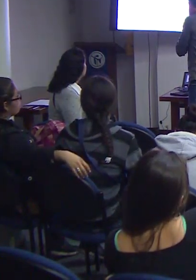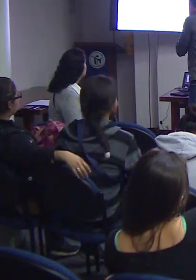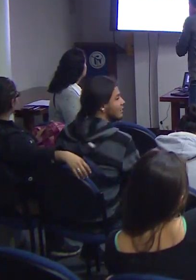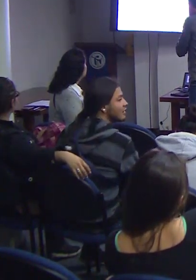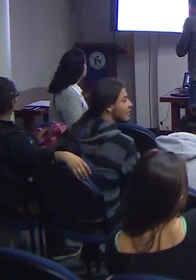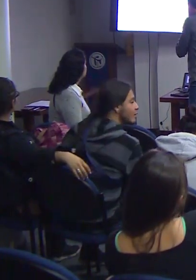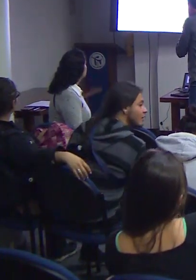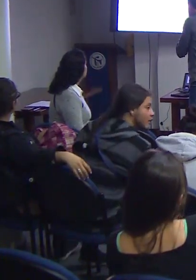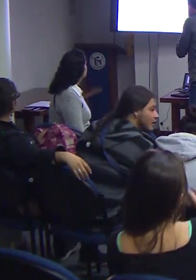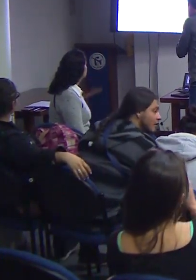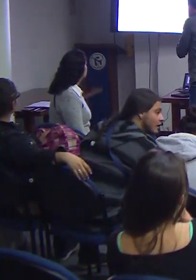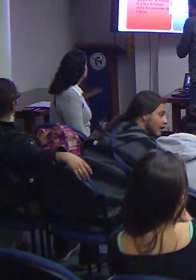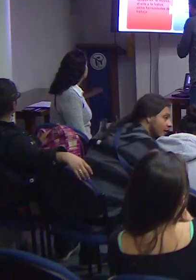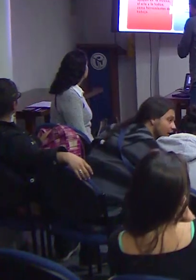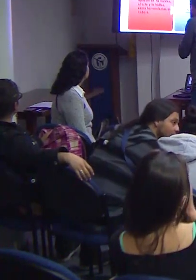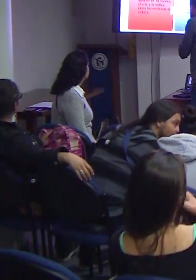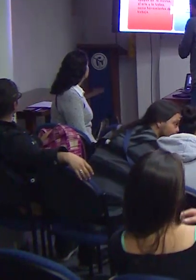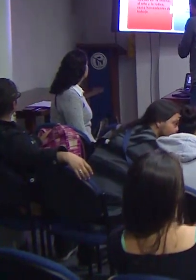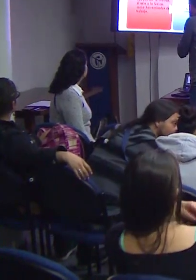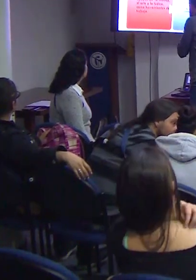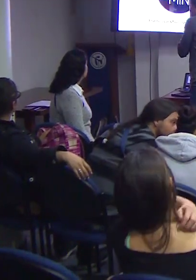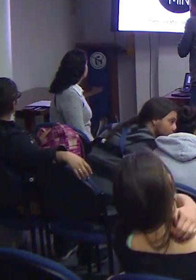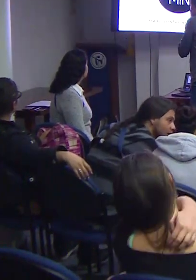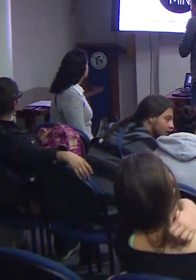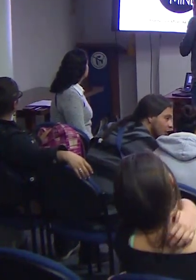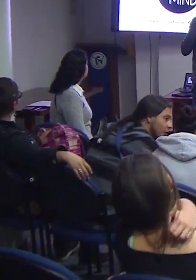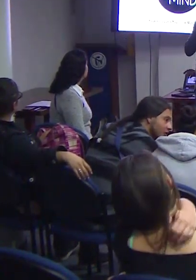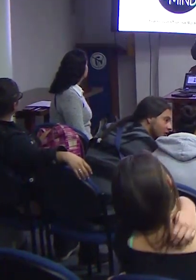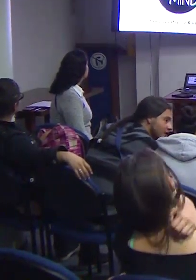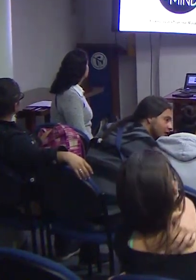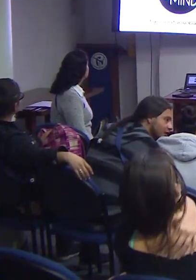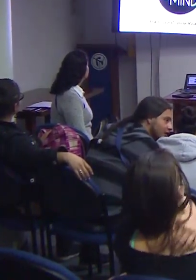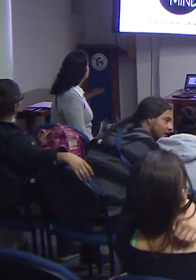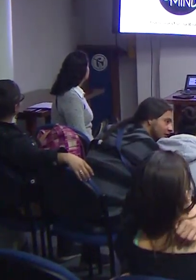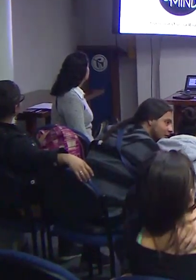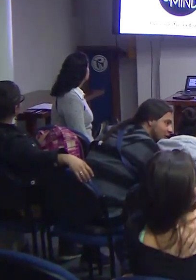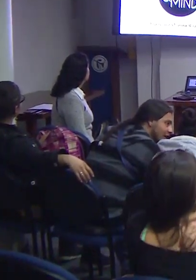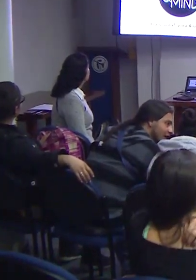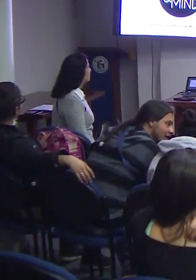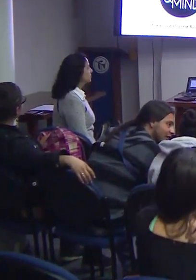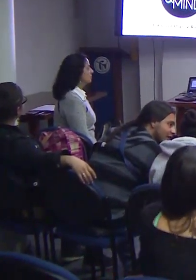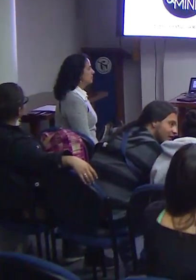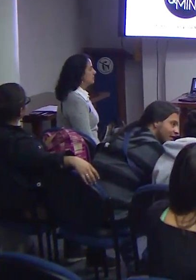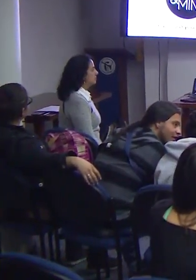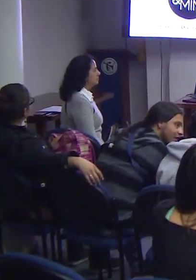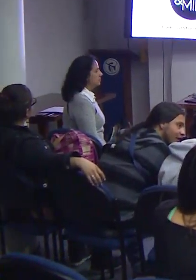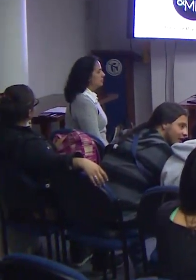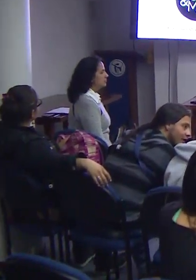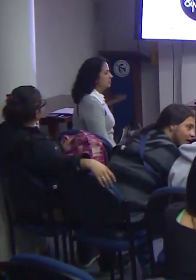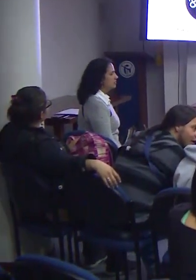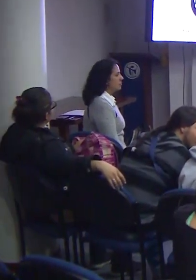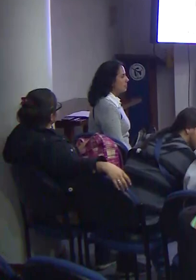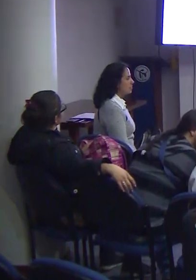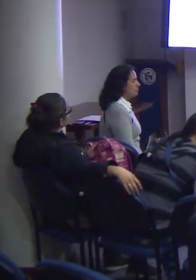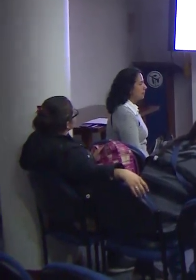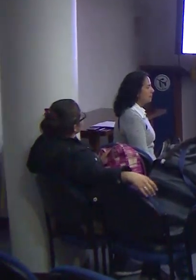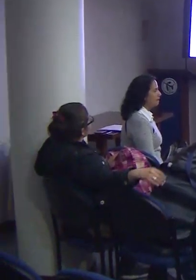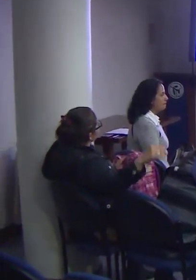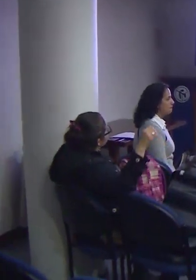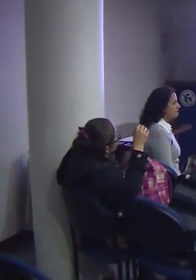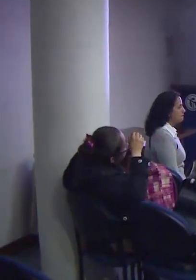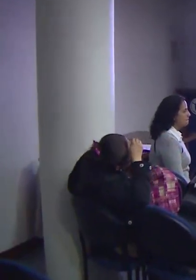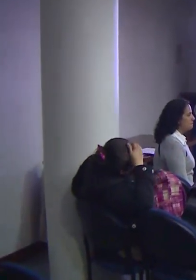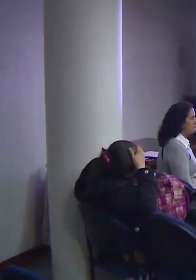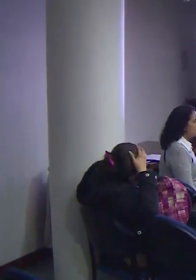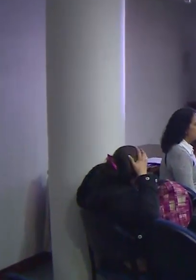eh Y el logo que van a encontrar es este sí Sí así estamos en music and sí music and Mind estamos en